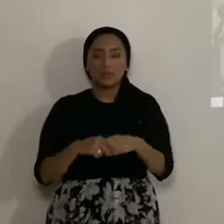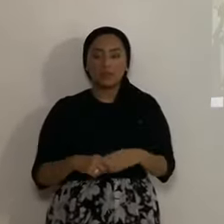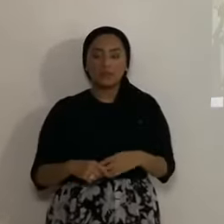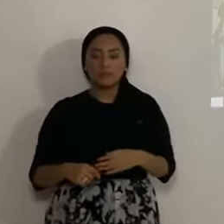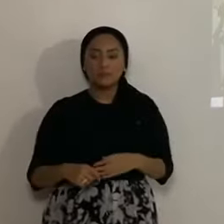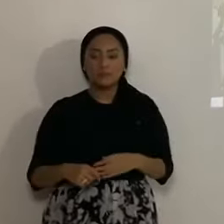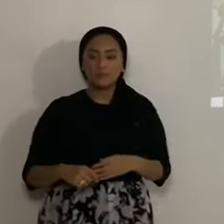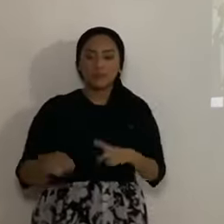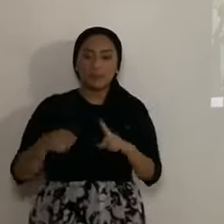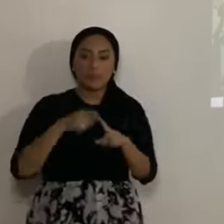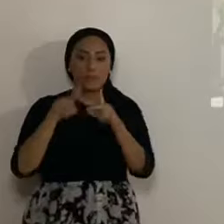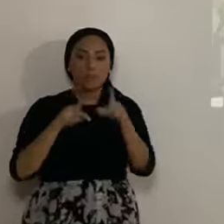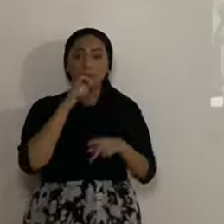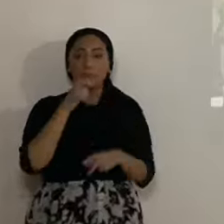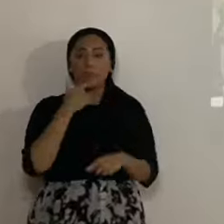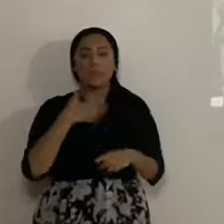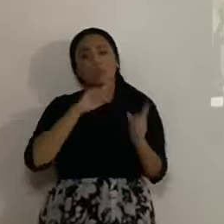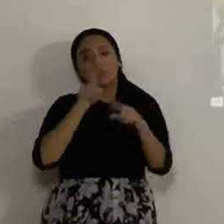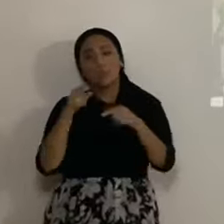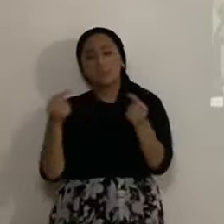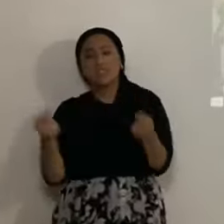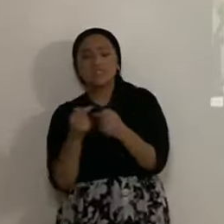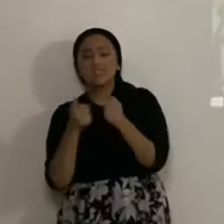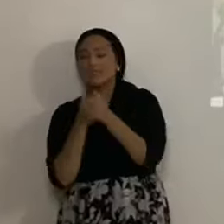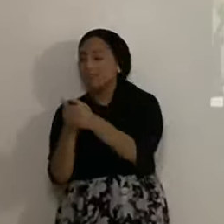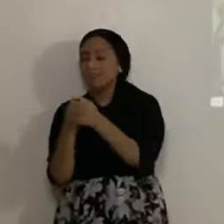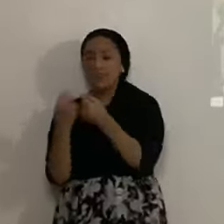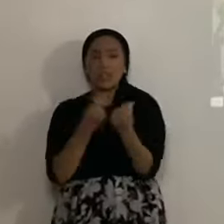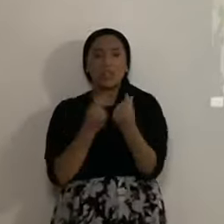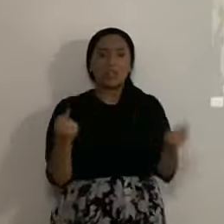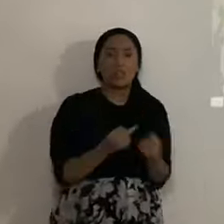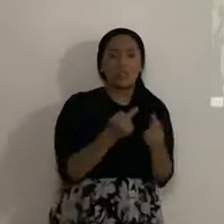de la gente que dice vamos a pecar, vamos a hacer esto, vamos a hacer el mal, vamos a hacer, etc. etc.